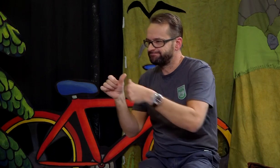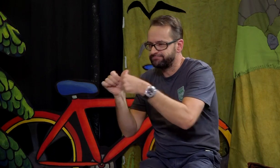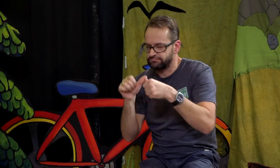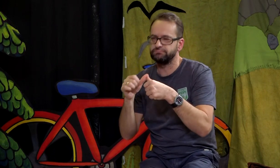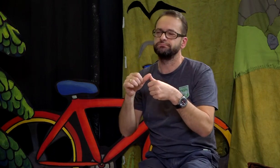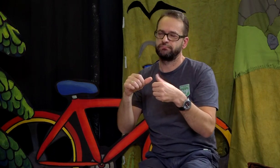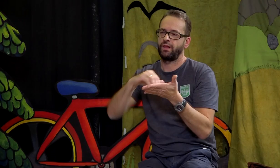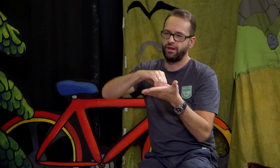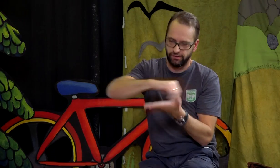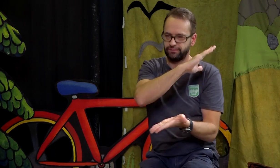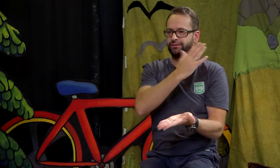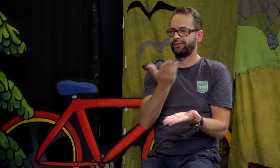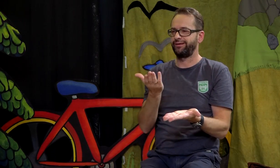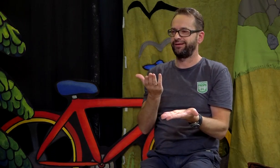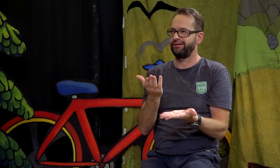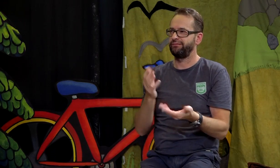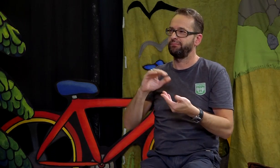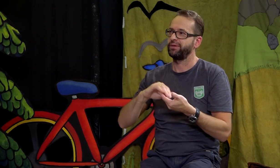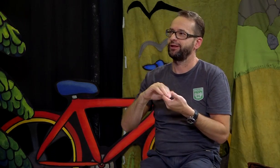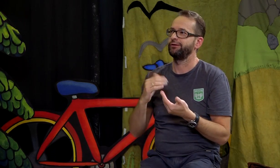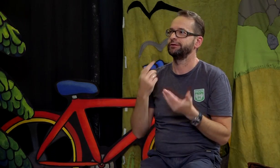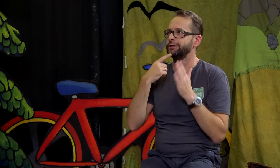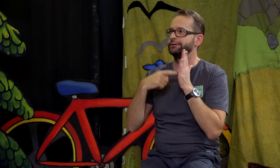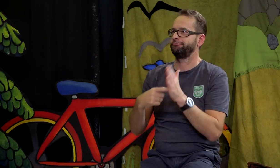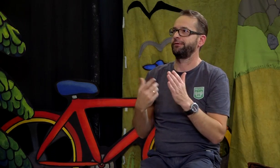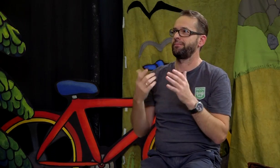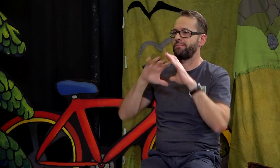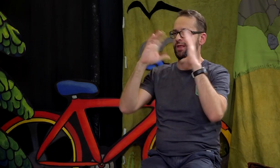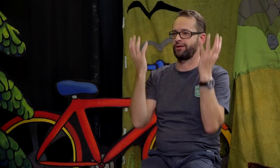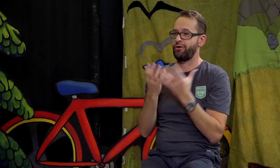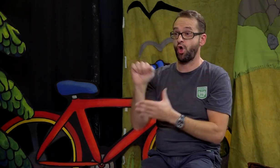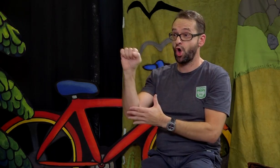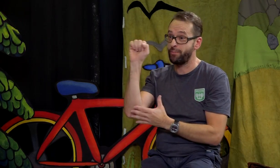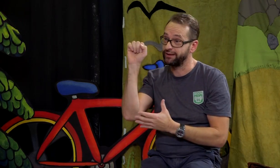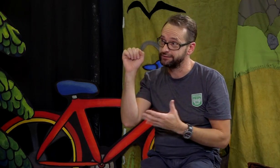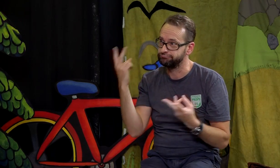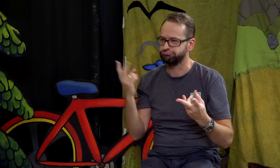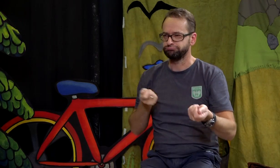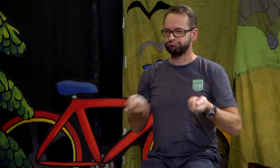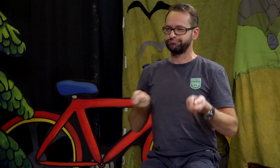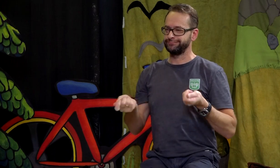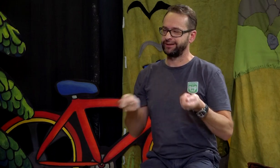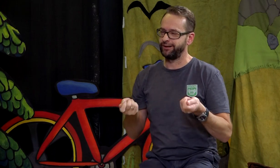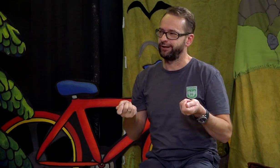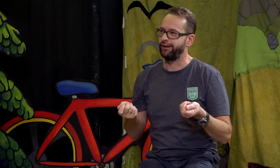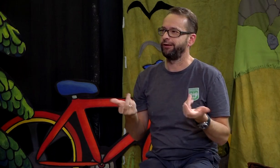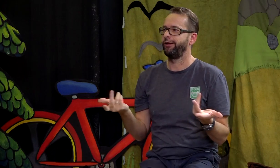yhdessä tekivät vallankumous ja karkottivat porsaan. Tämä on niin kuin esimerkki maailmasta, esimerkki kommunismin